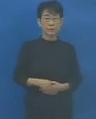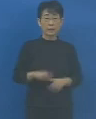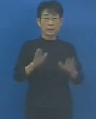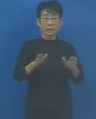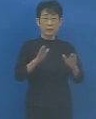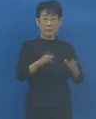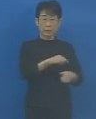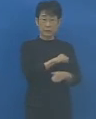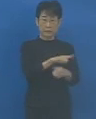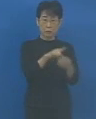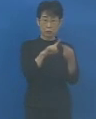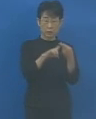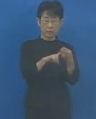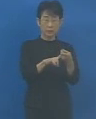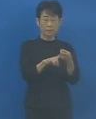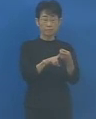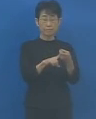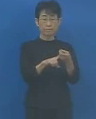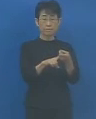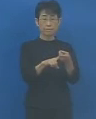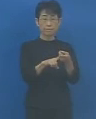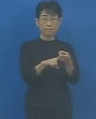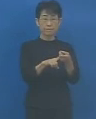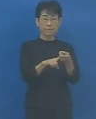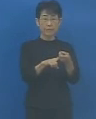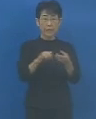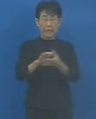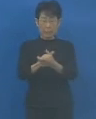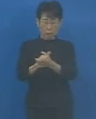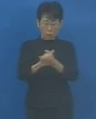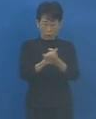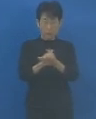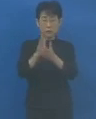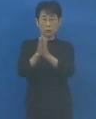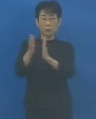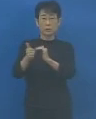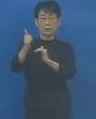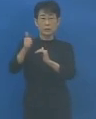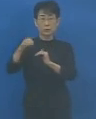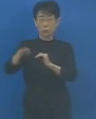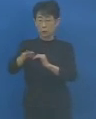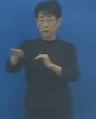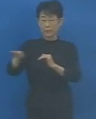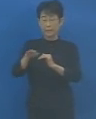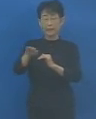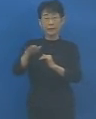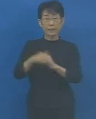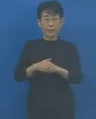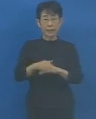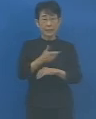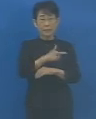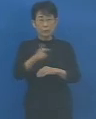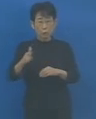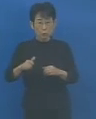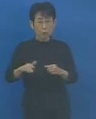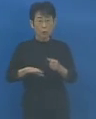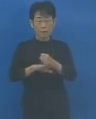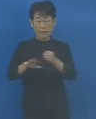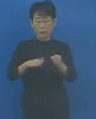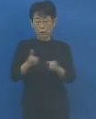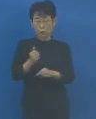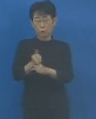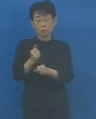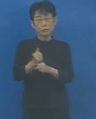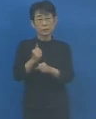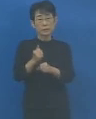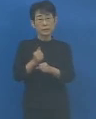に、そうした、同市の知事の皆さんが、いろいろと環境づくりをしていただいてお